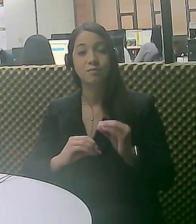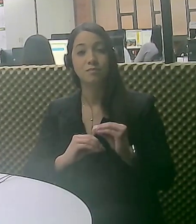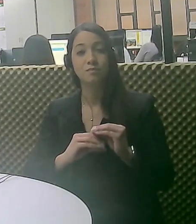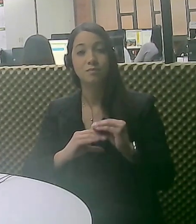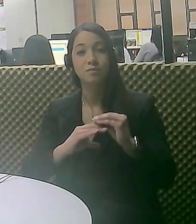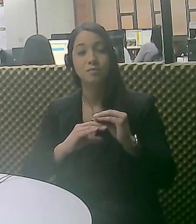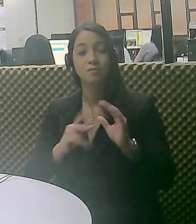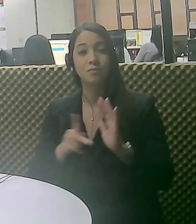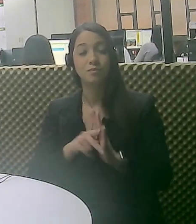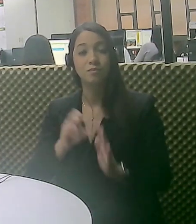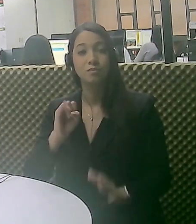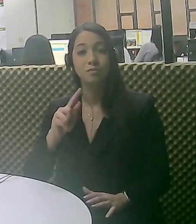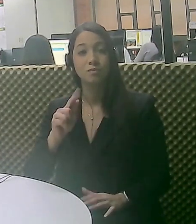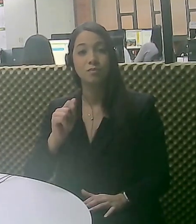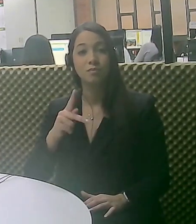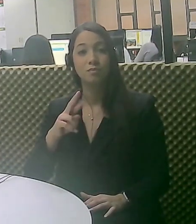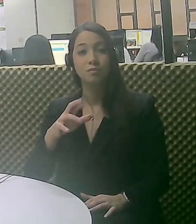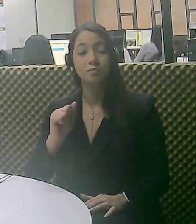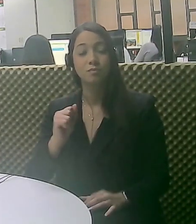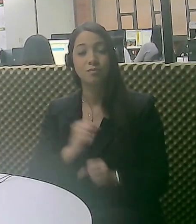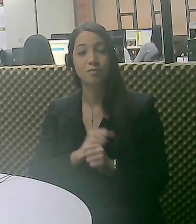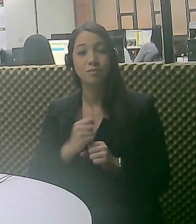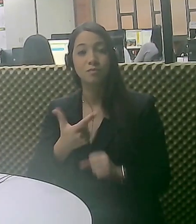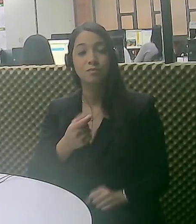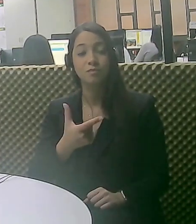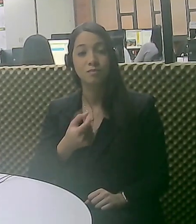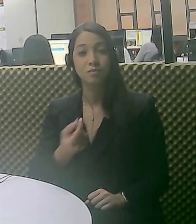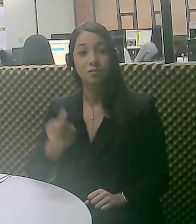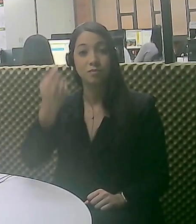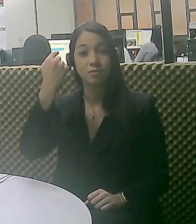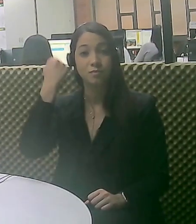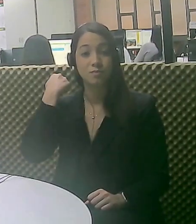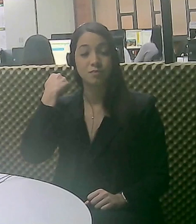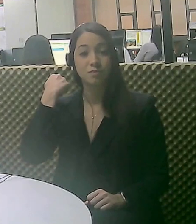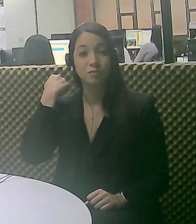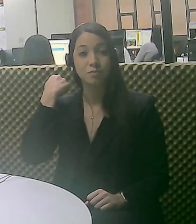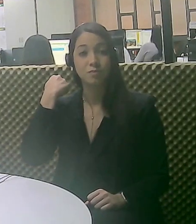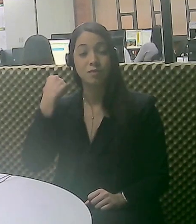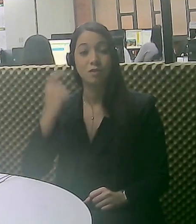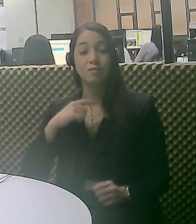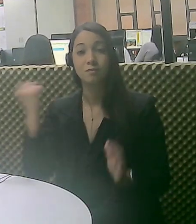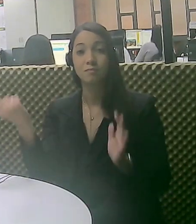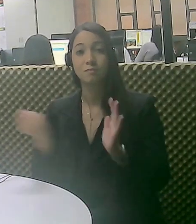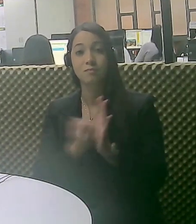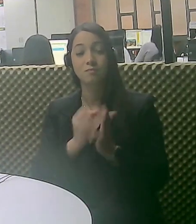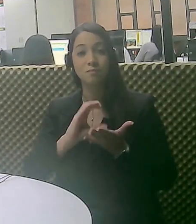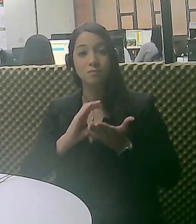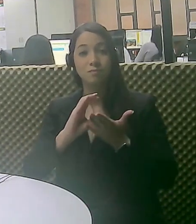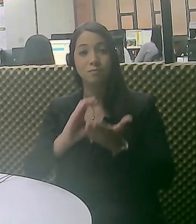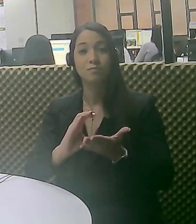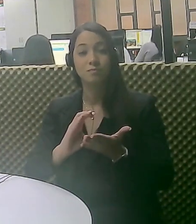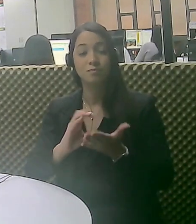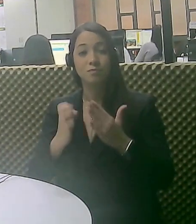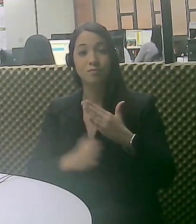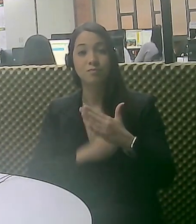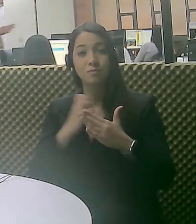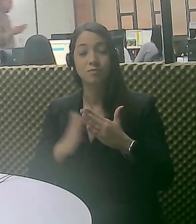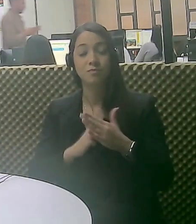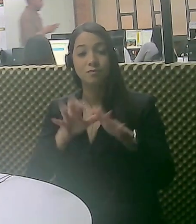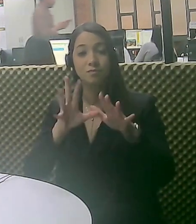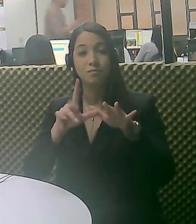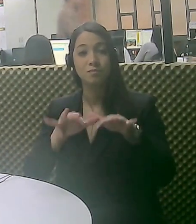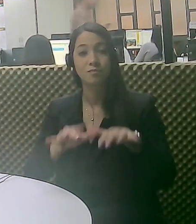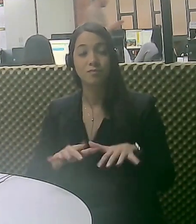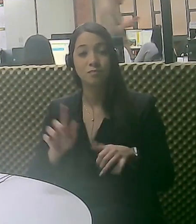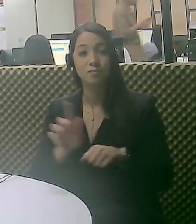de Singapura, o GIC, em 2020. Na época, a transação marcou um dos maiores investimentos em companhias de softwares